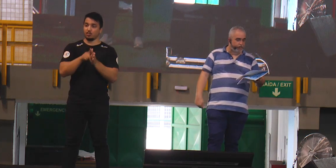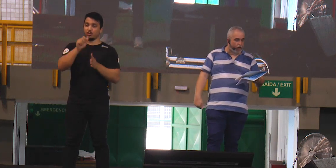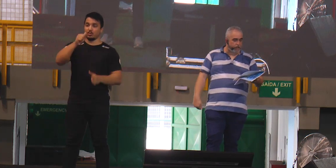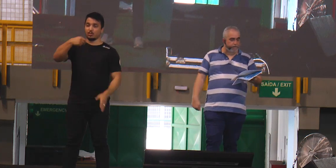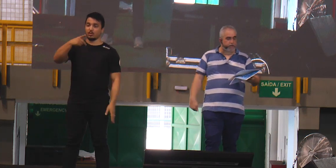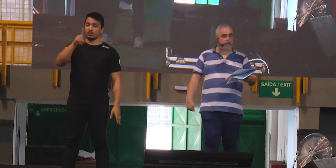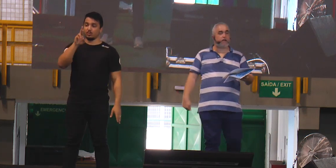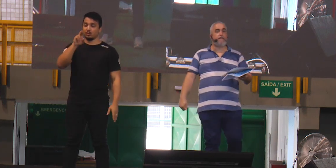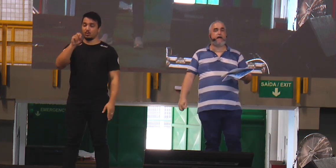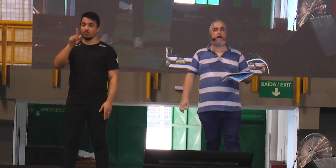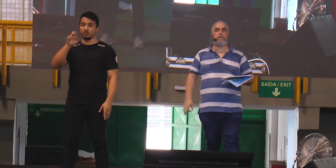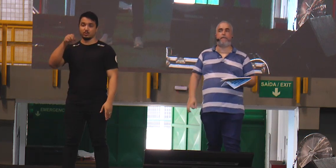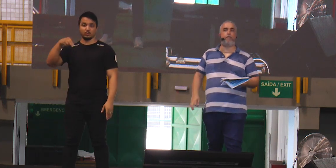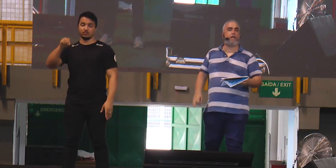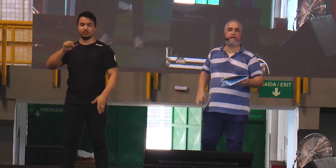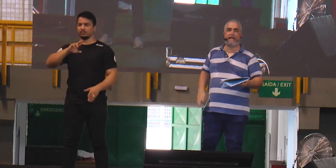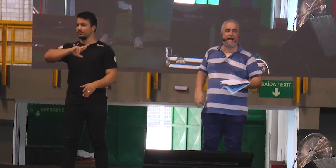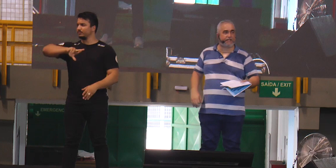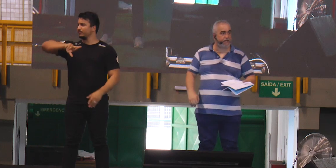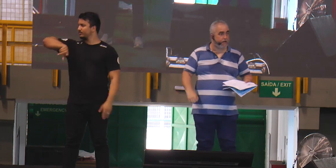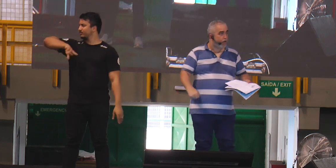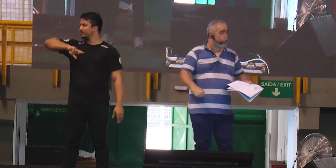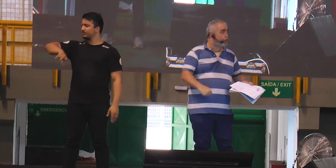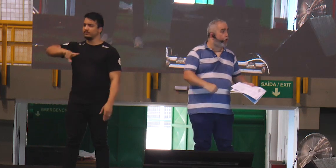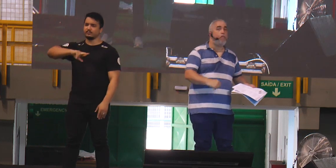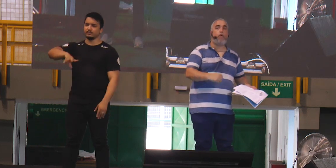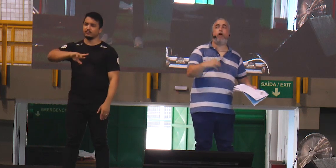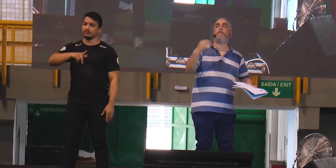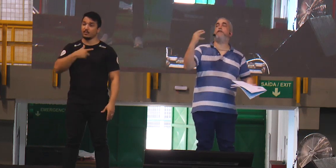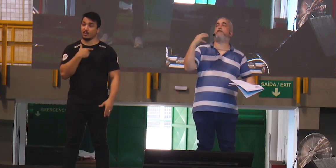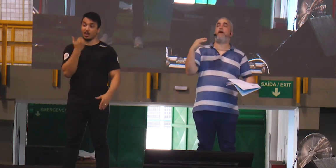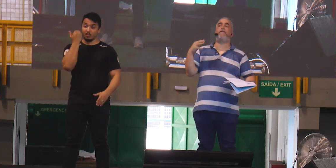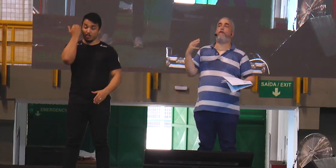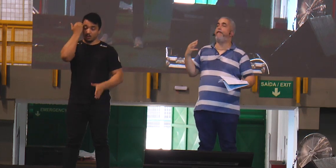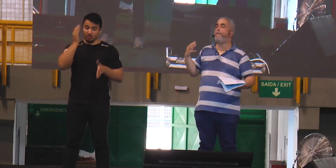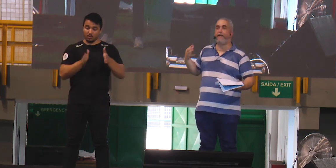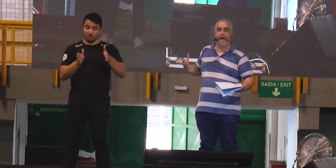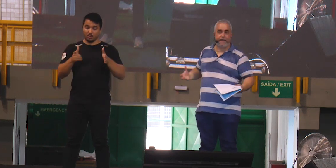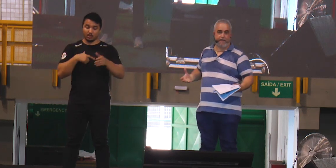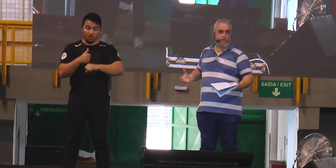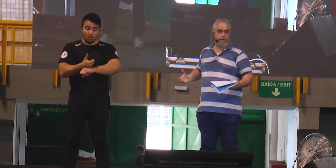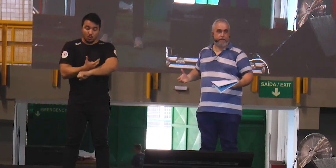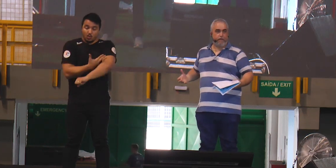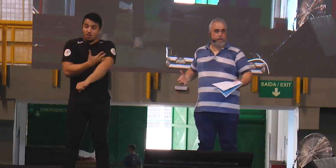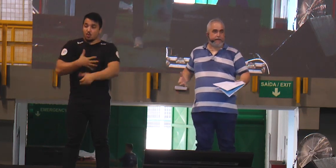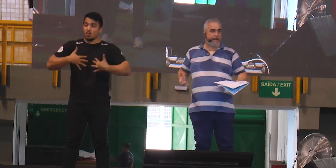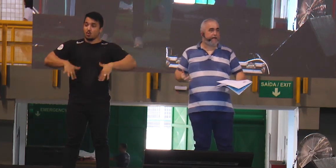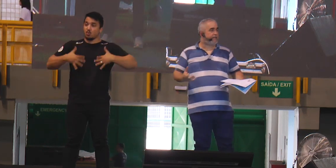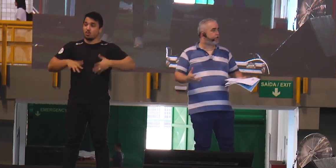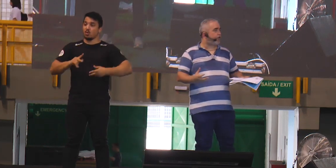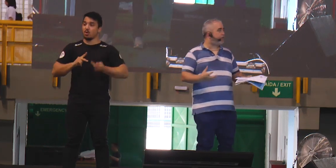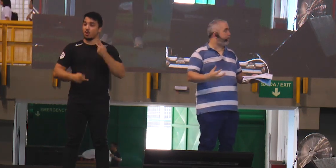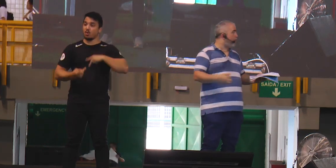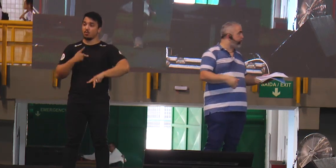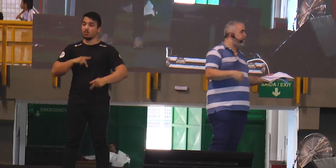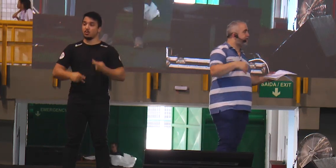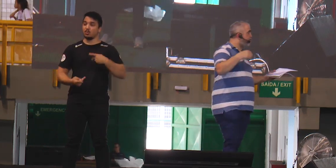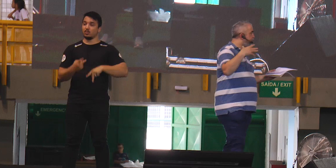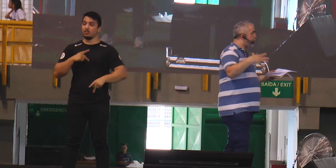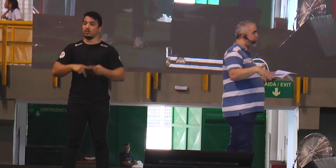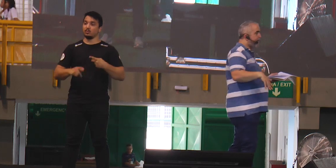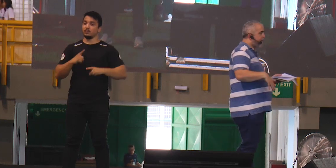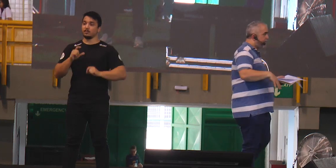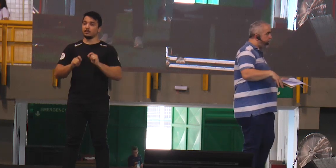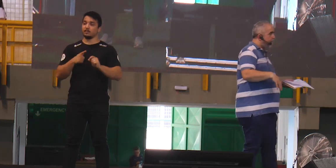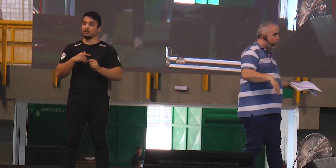de estrógeno e de progesterona. Não, na puberdade, os hormônios estão à flor da pele, né? A testosterona vai